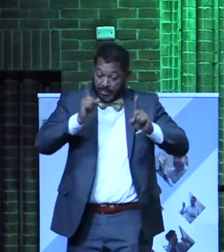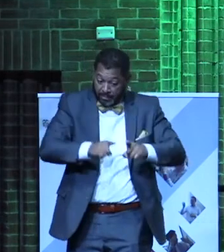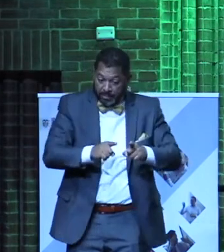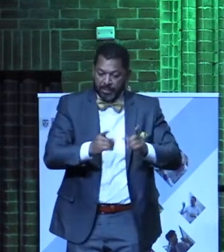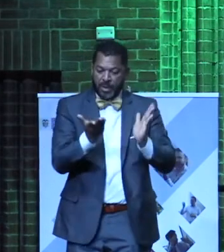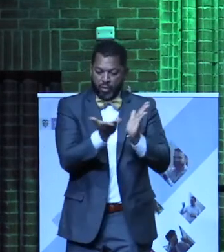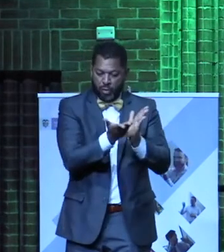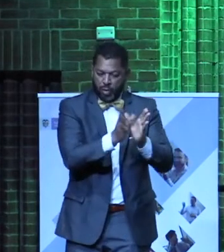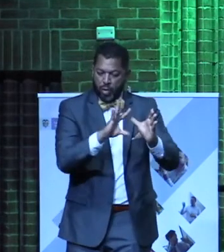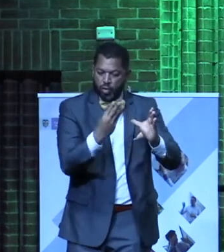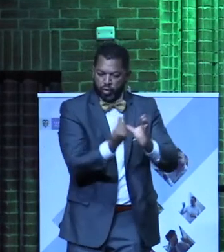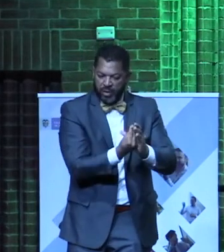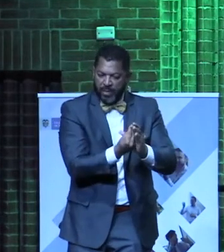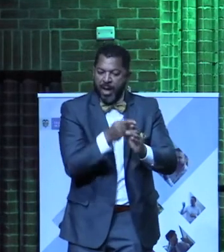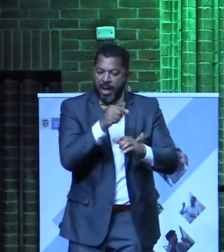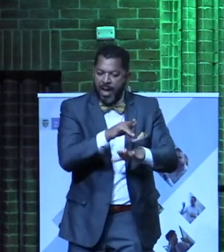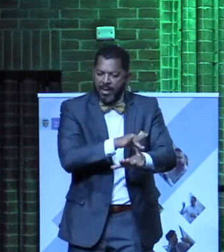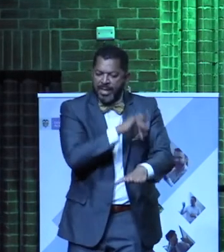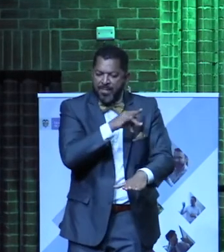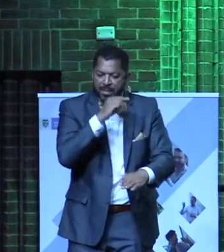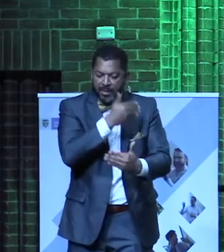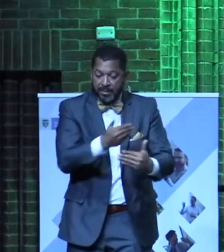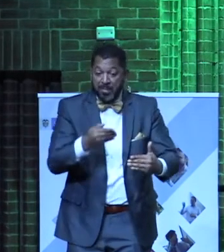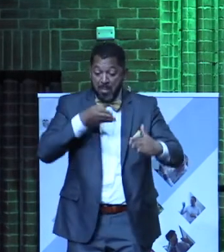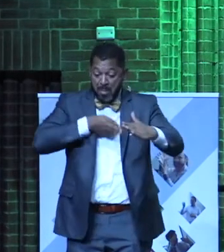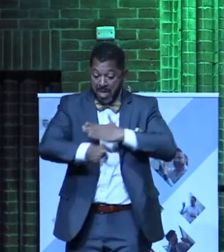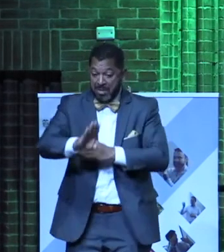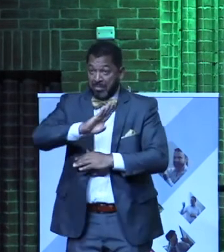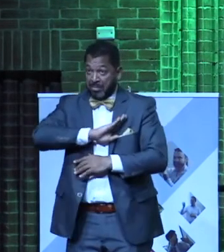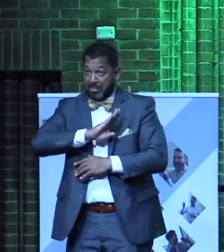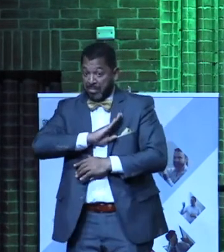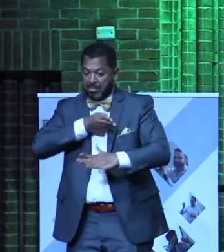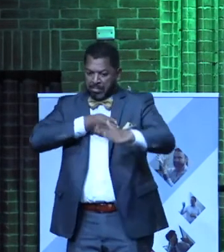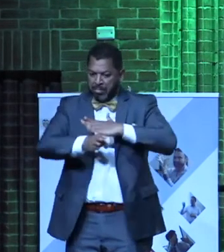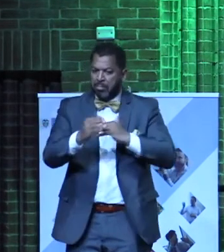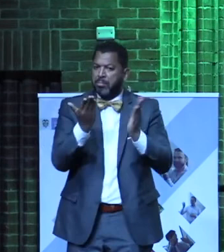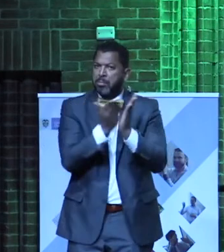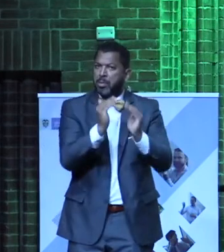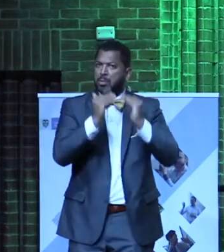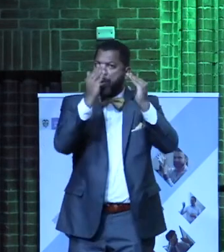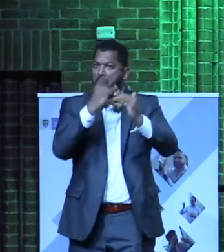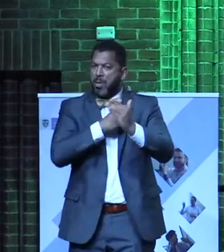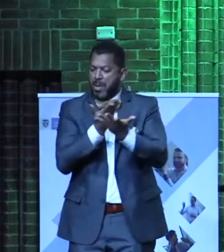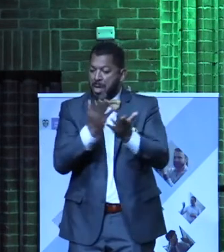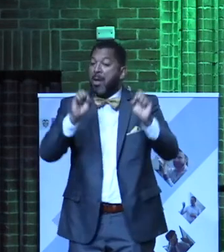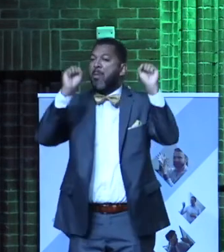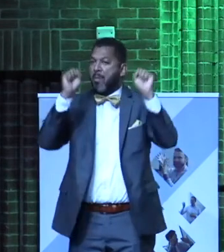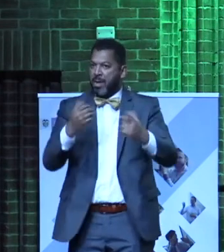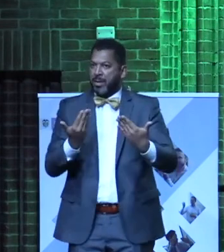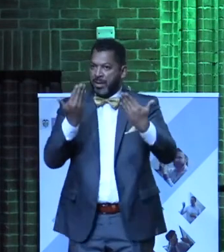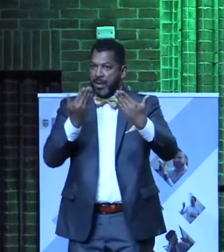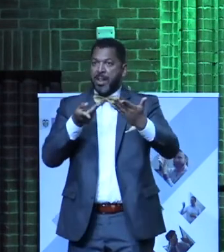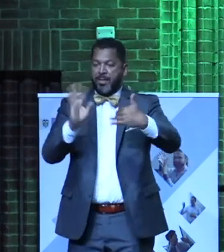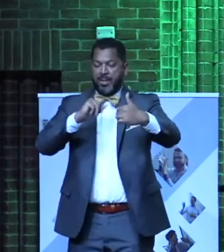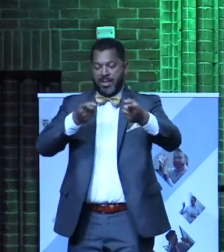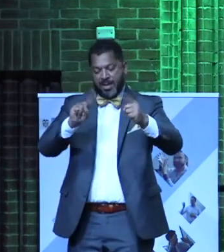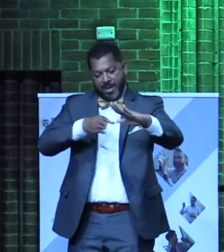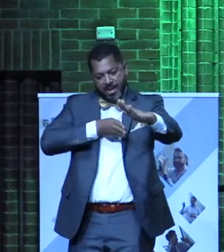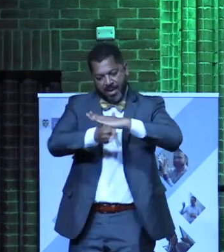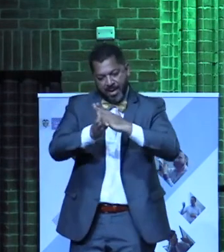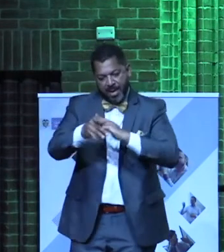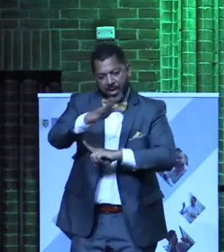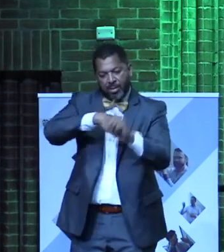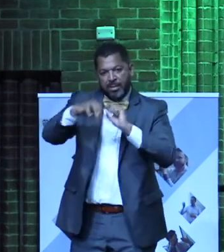inclusiva, de tal manera que pueda lograr un bachillerato y, por qué no, una educación superior. Y con ello, por supuesto, el acceso al trabajo se